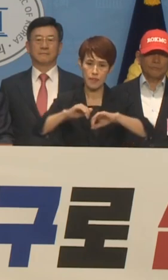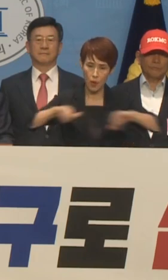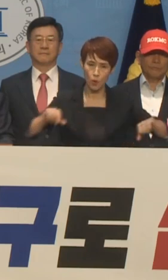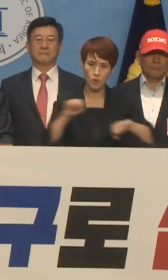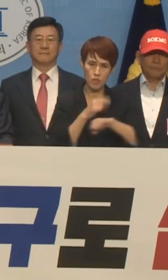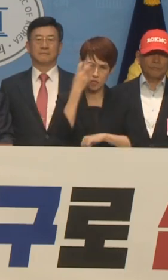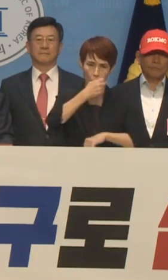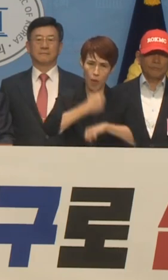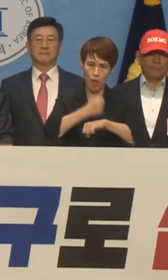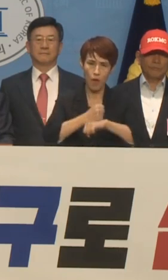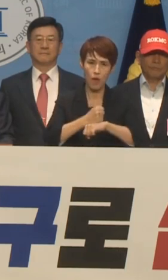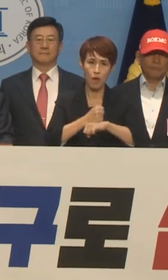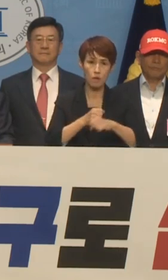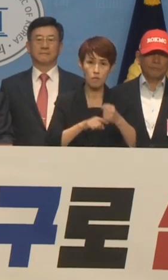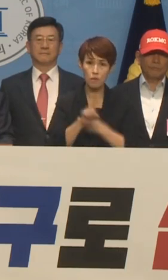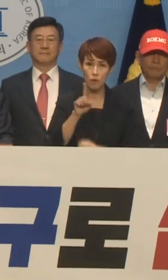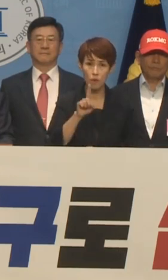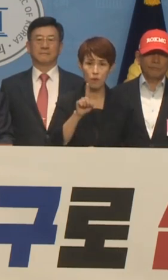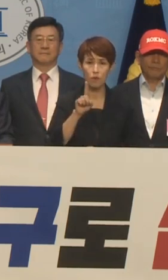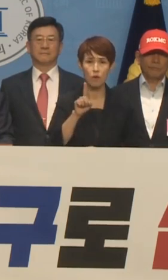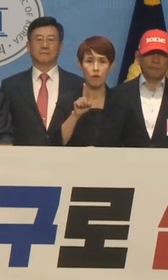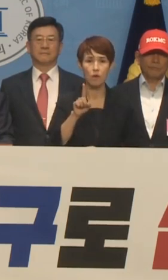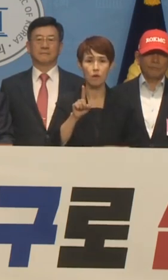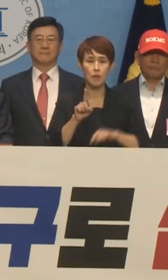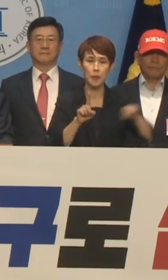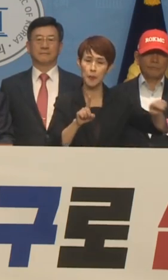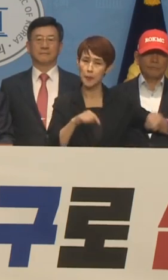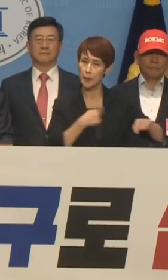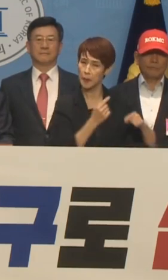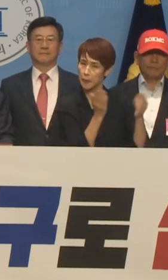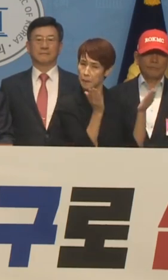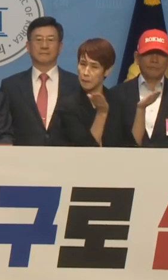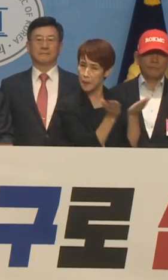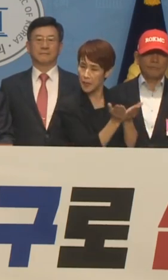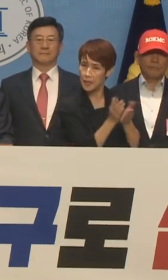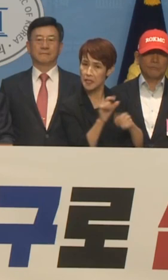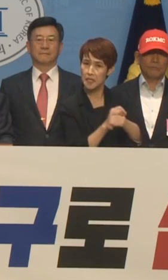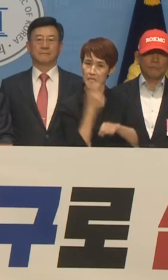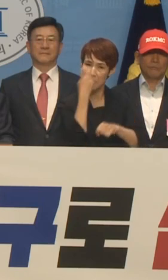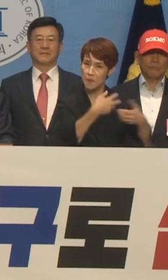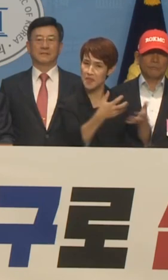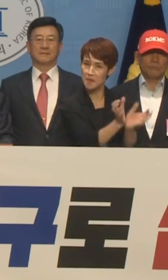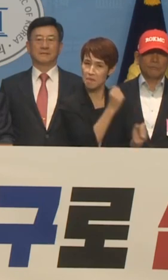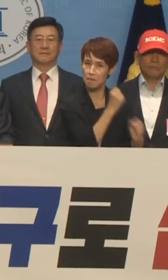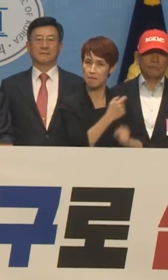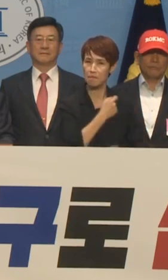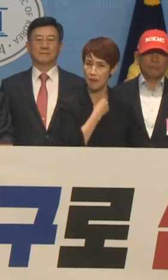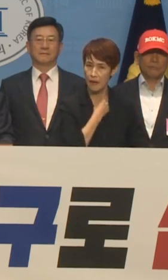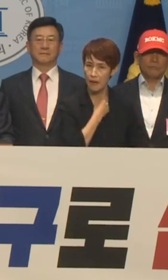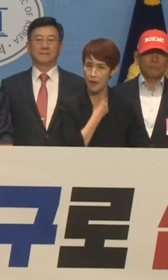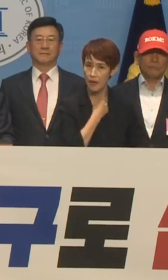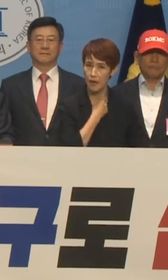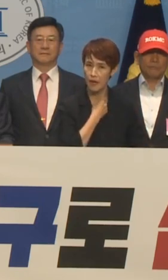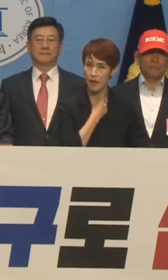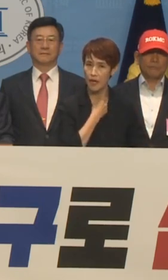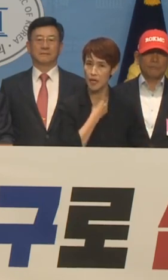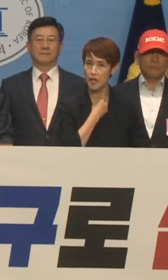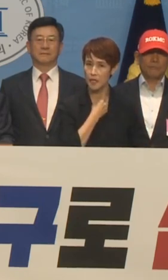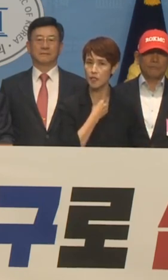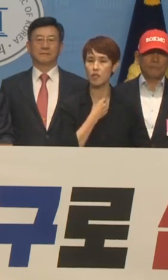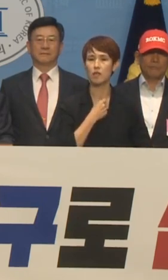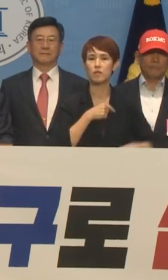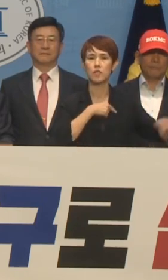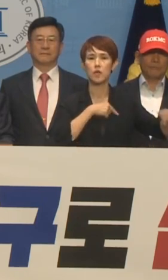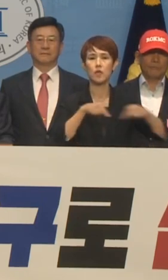것은 결국 자신들의 입맛에 맞는 특검팀을 편성해서 정략적으로